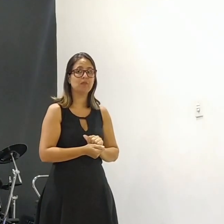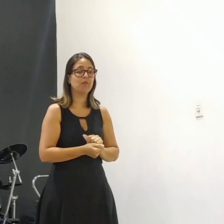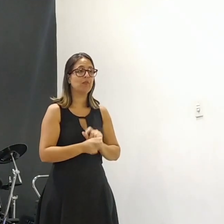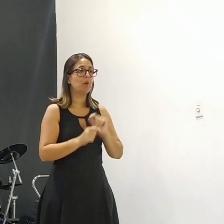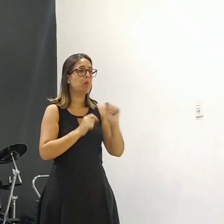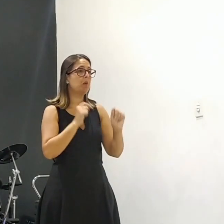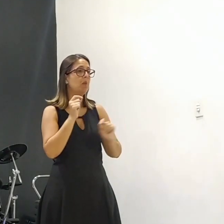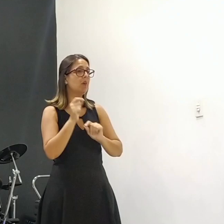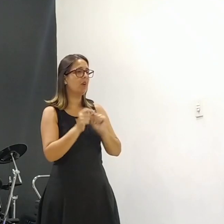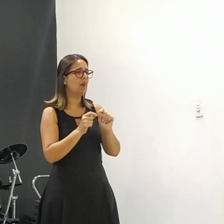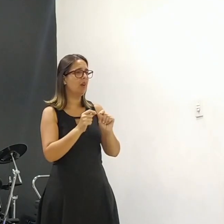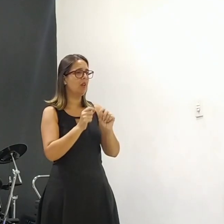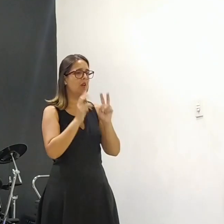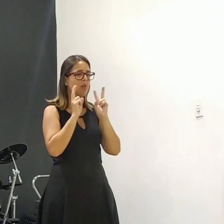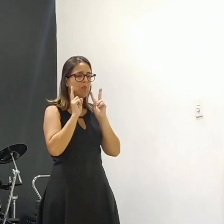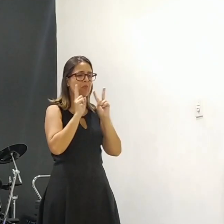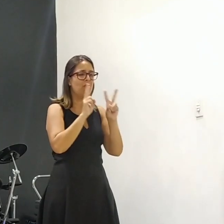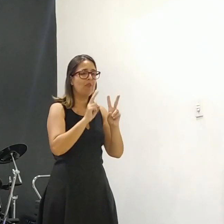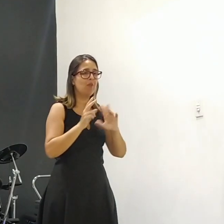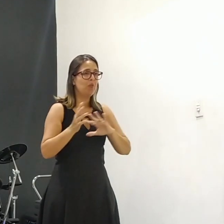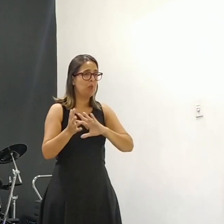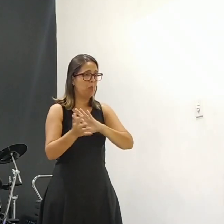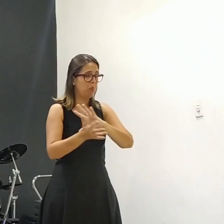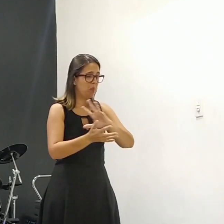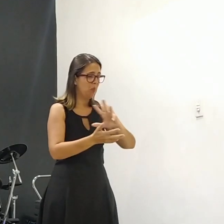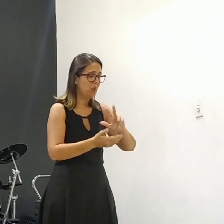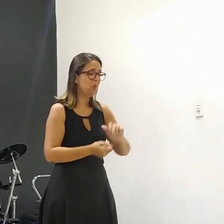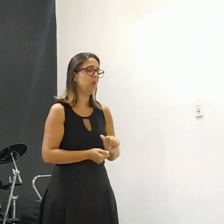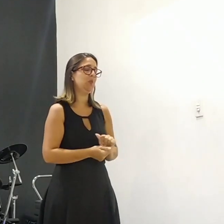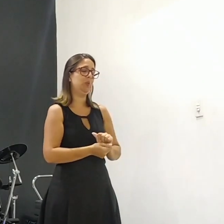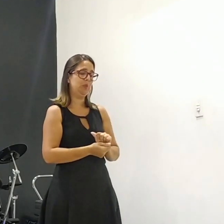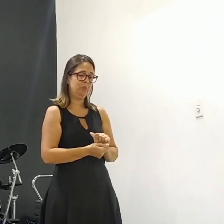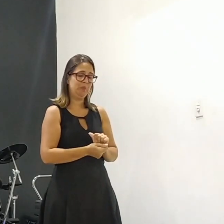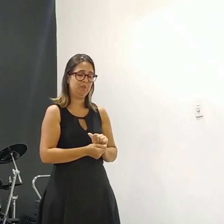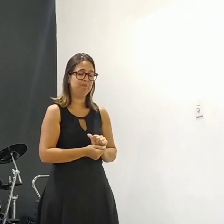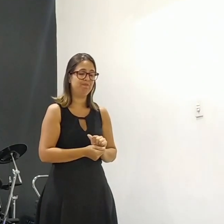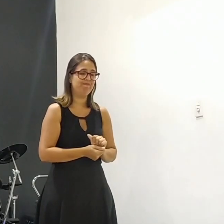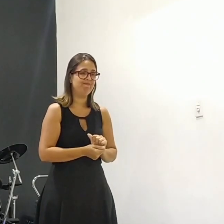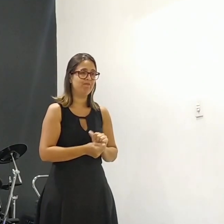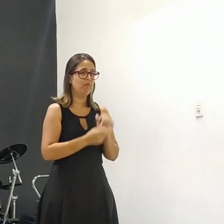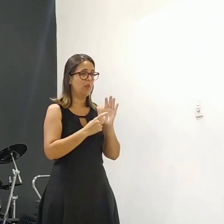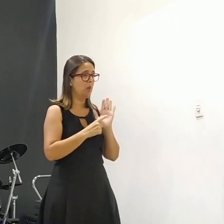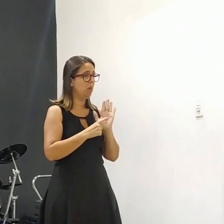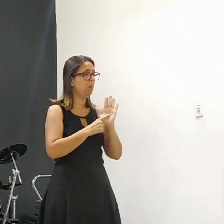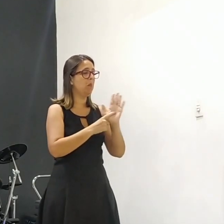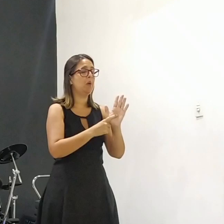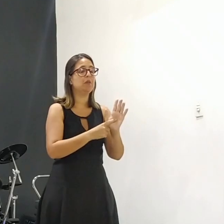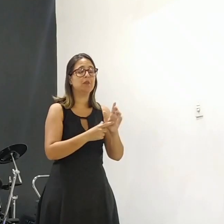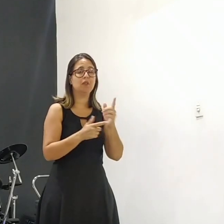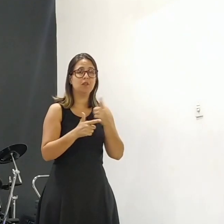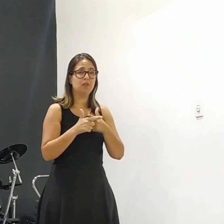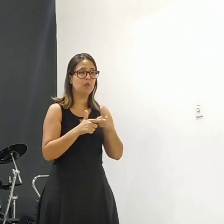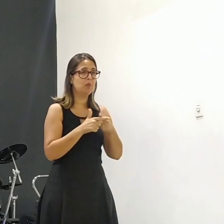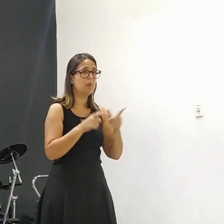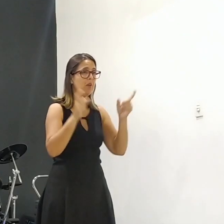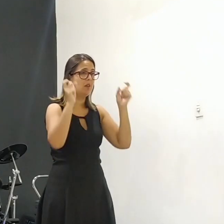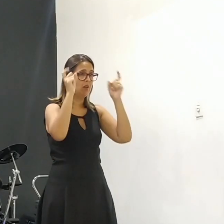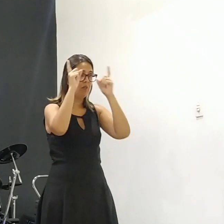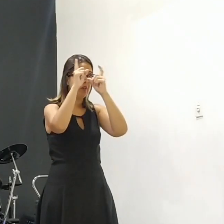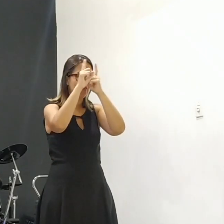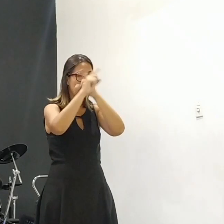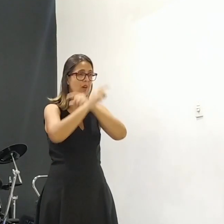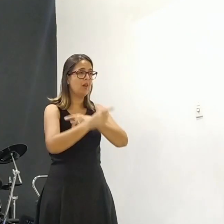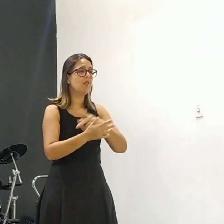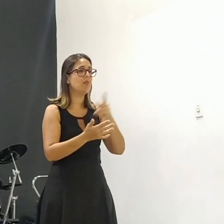que está sendo, né, aí montado é um cenário que nos mostra que tempos difíceis virão.